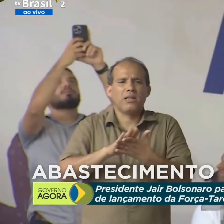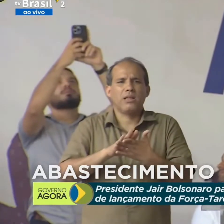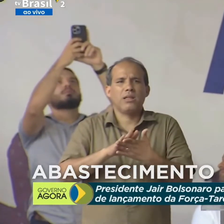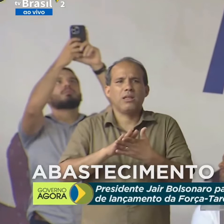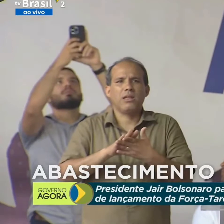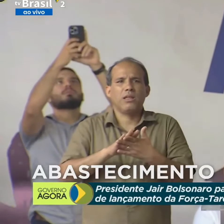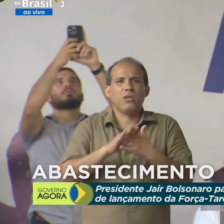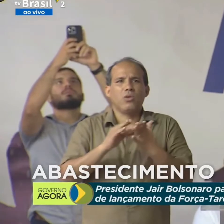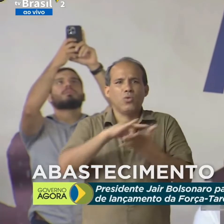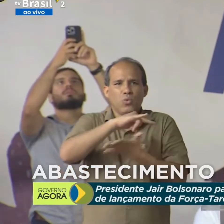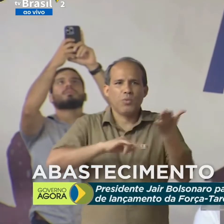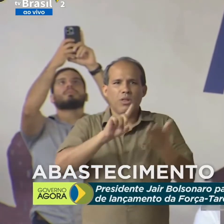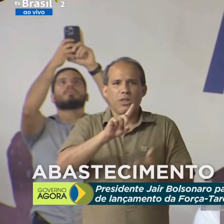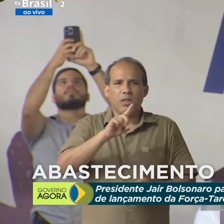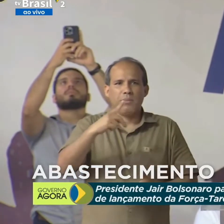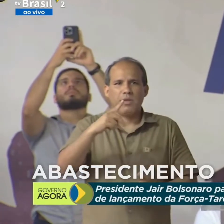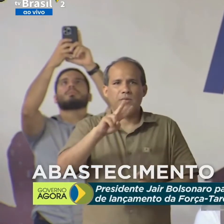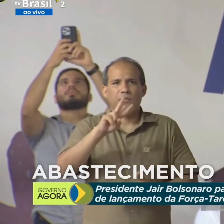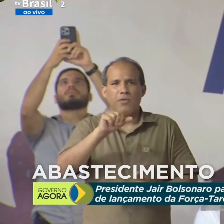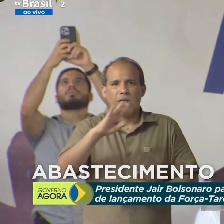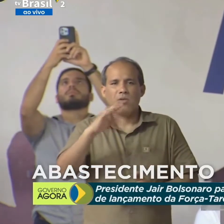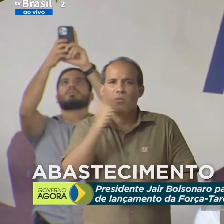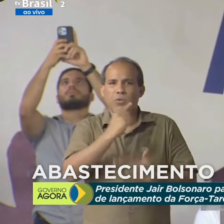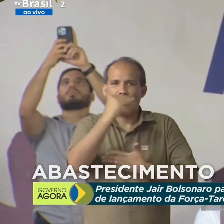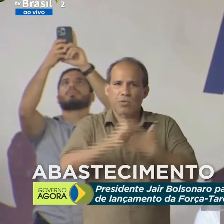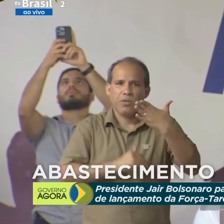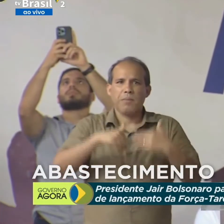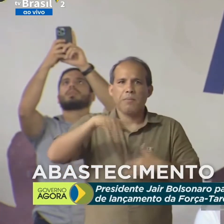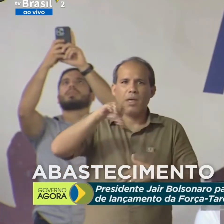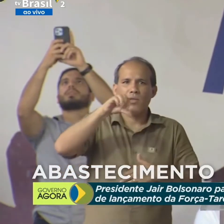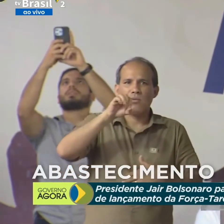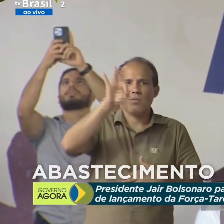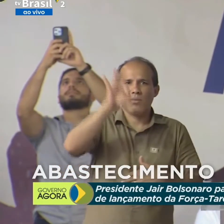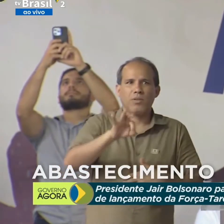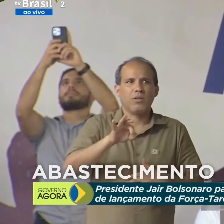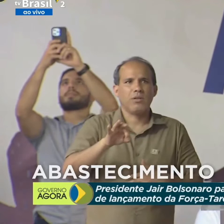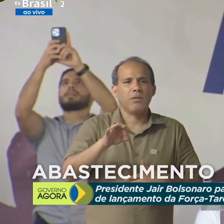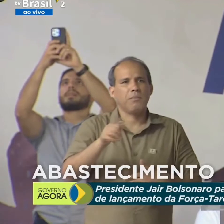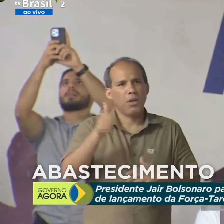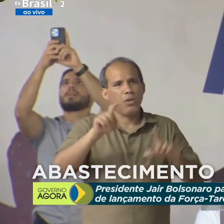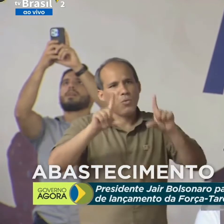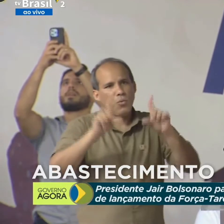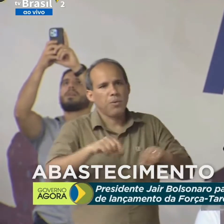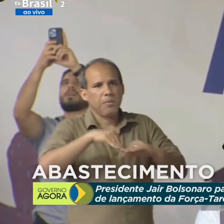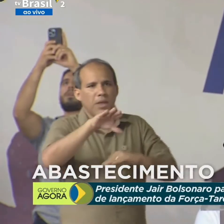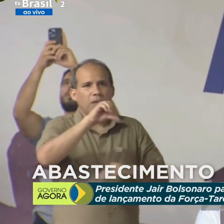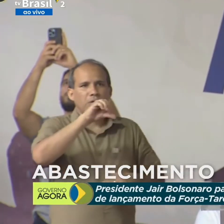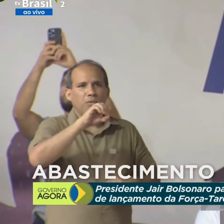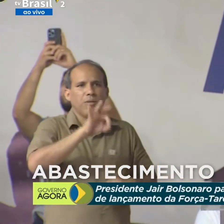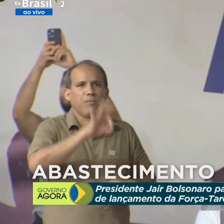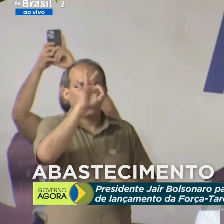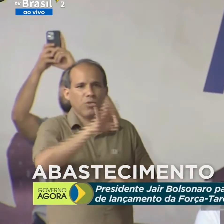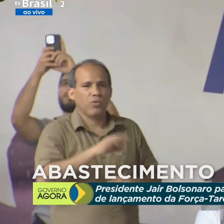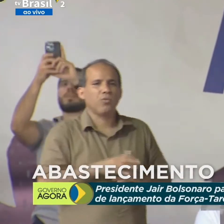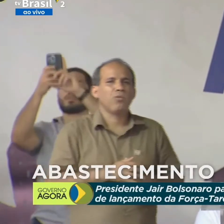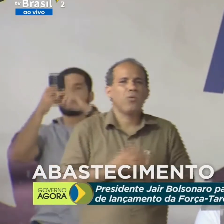DPVAT. Descontamos mais de 90%, ou melhor, diminuímos em mais de